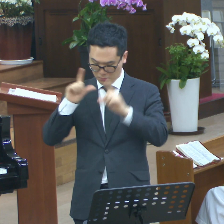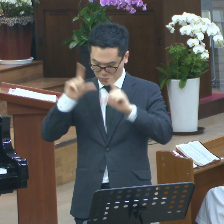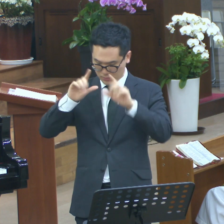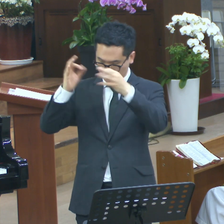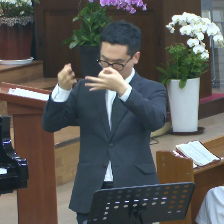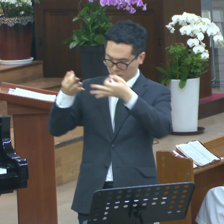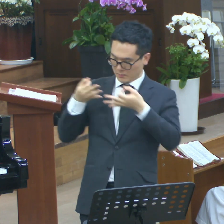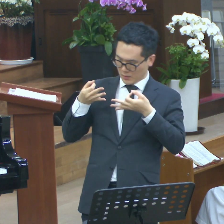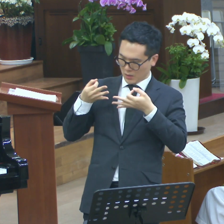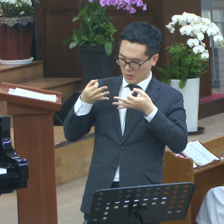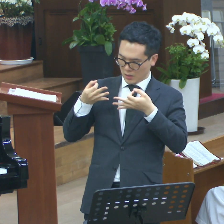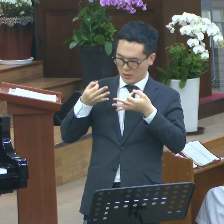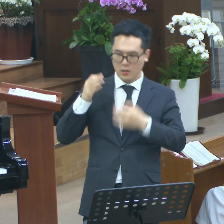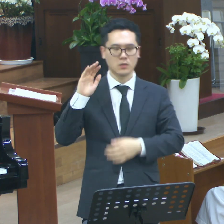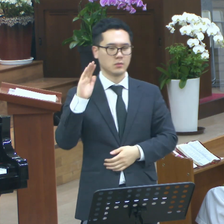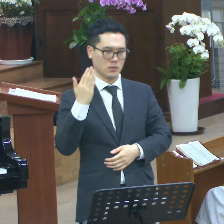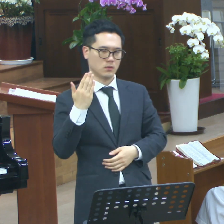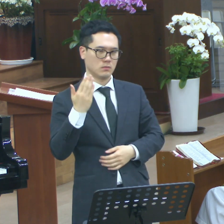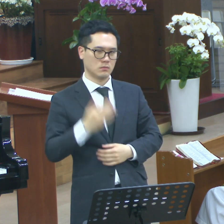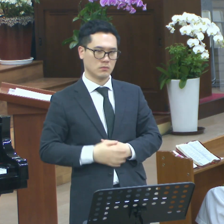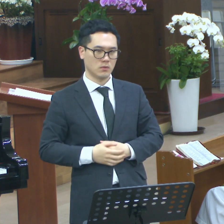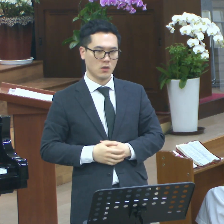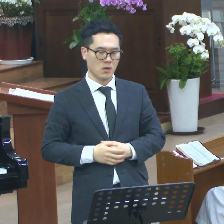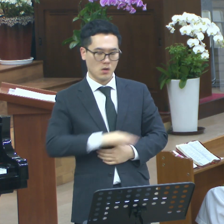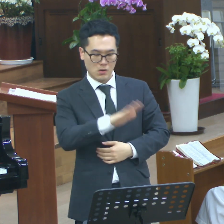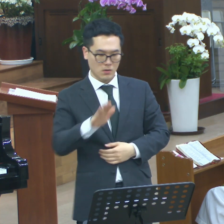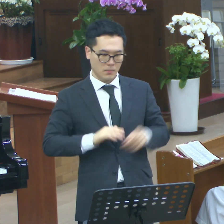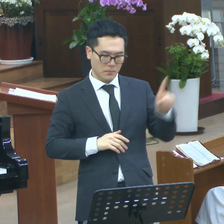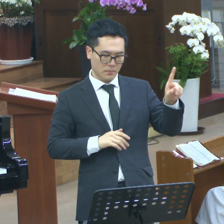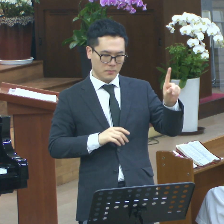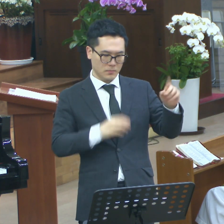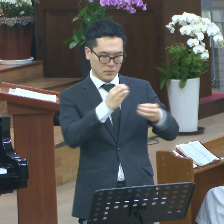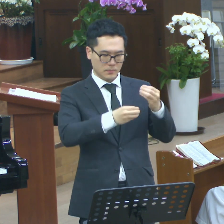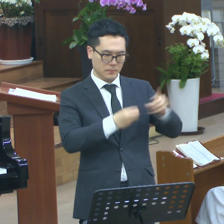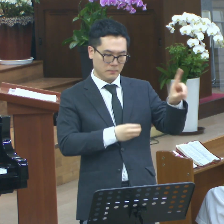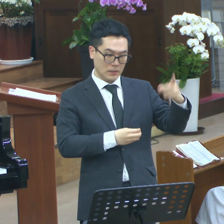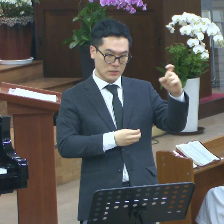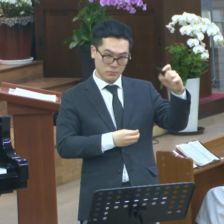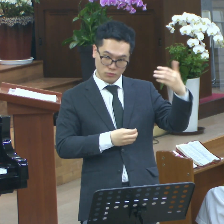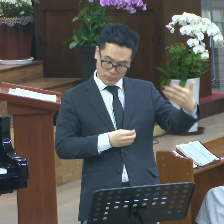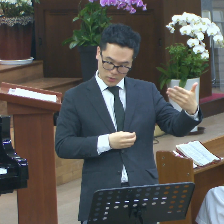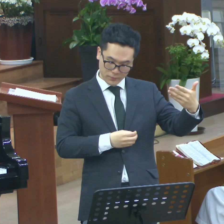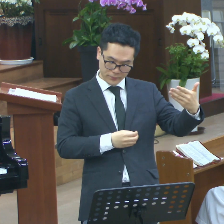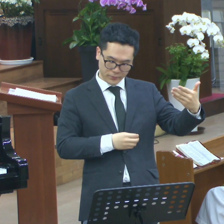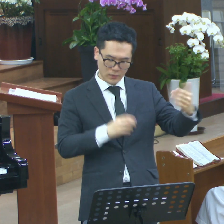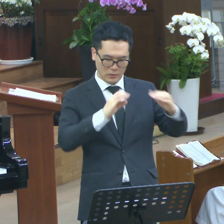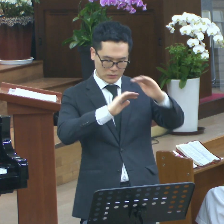의미에서 119편 기자는 하나님 말씀의 가치에 계속 대면하고 그 가치를 소중히 여기고 그